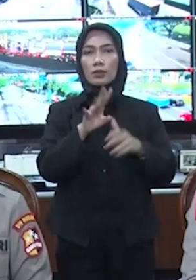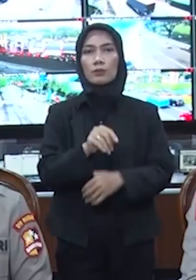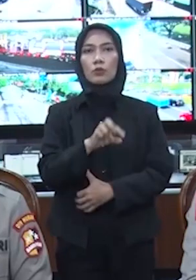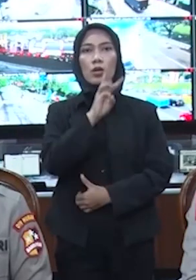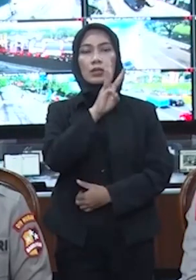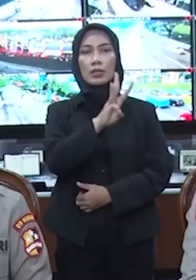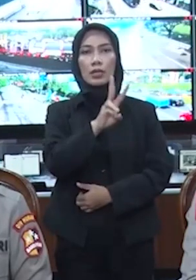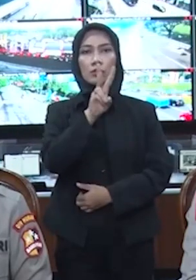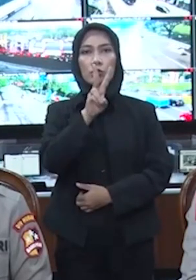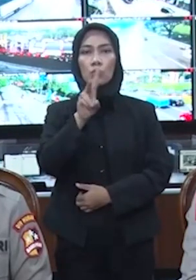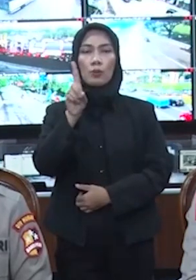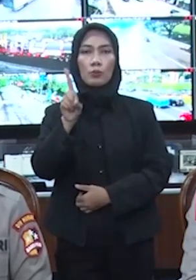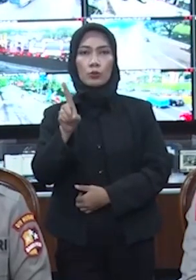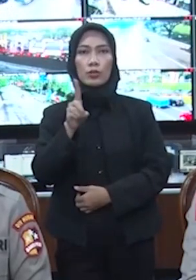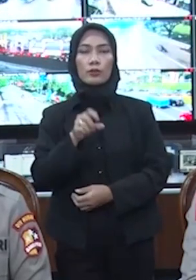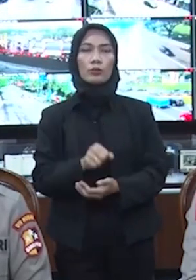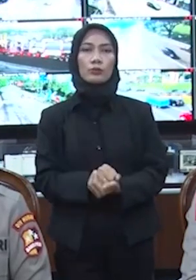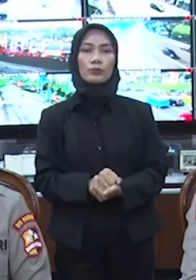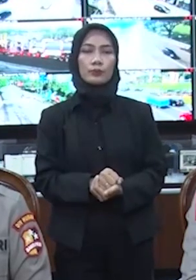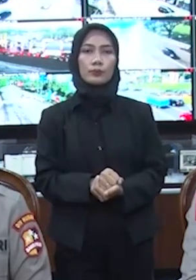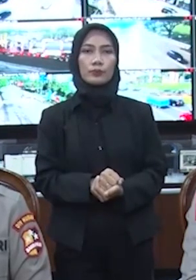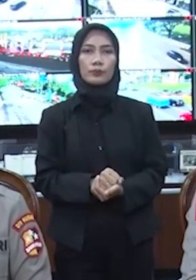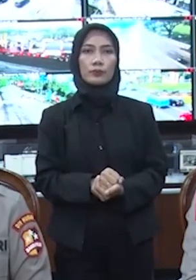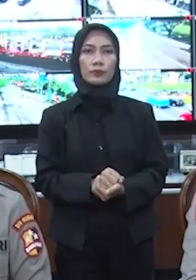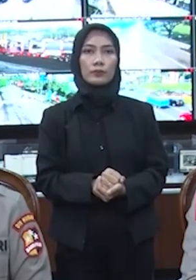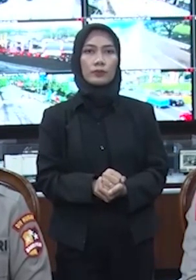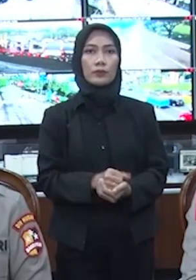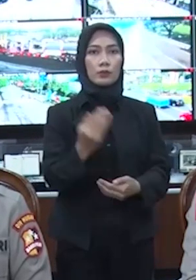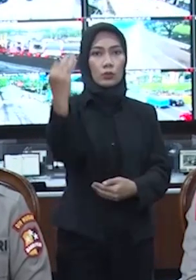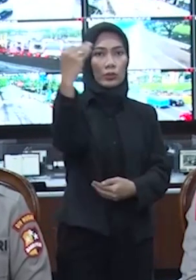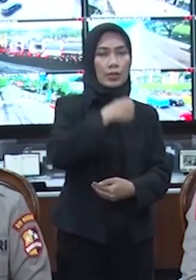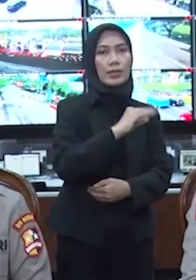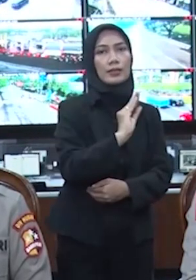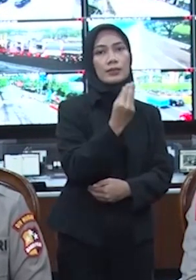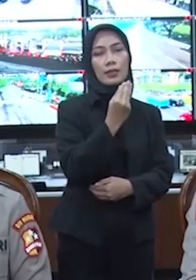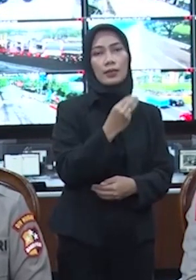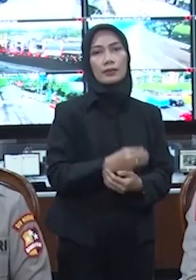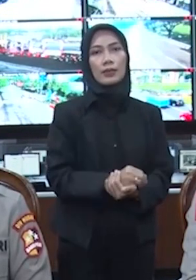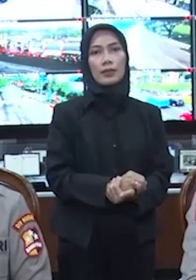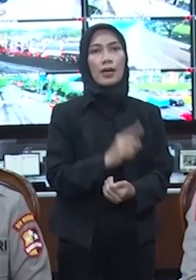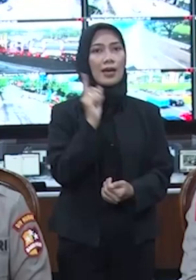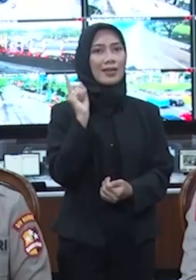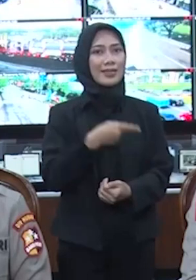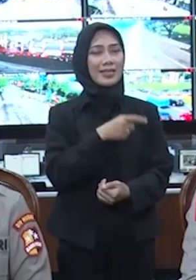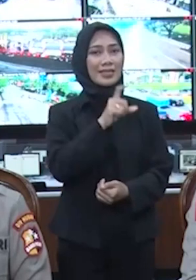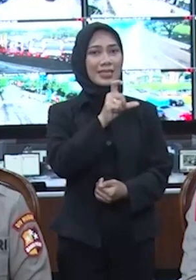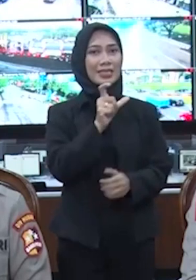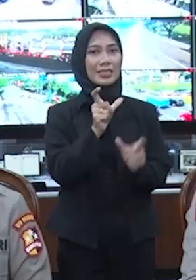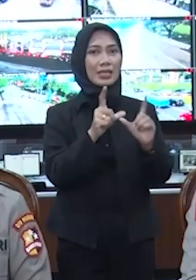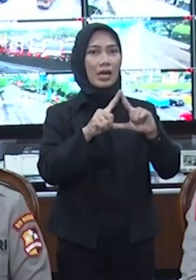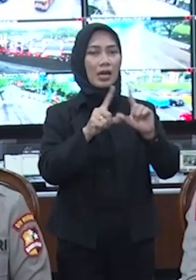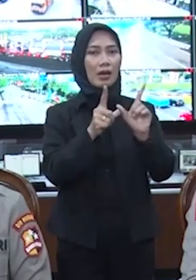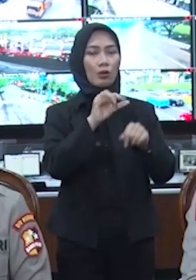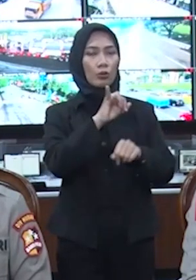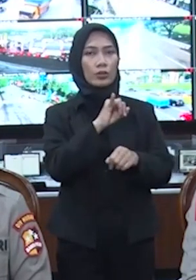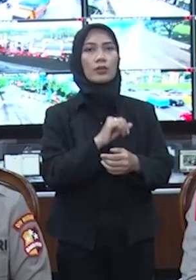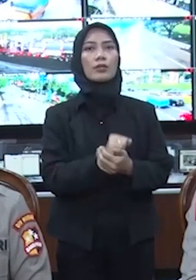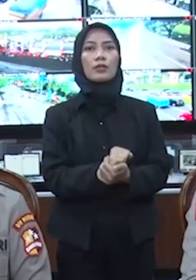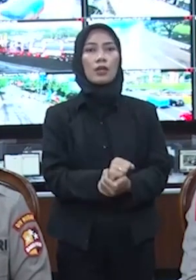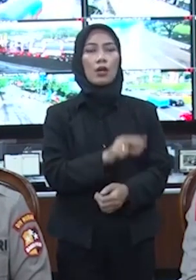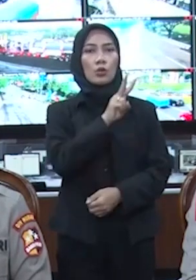29.321 kendaraan Sedangkan untuk yang masuk Jakarta melalui GT Ciawi sebanyak